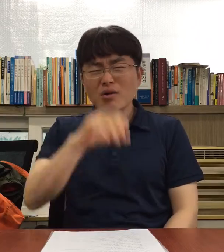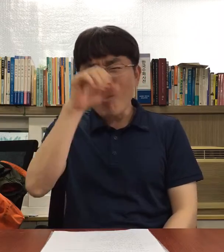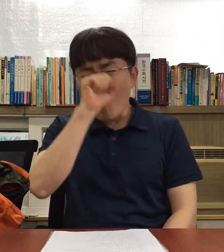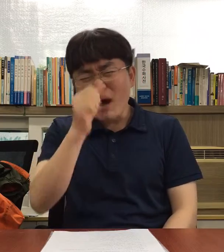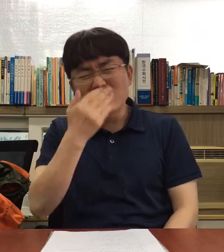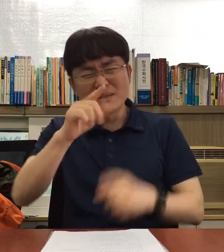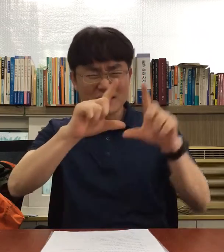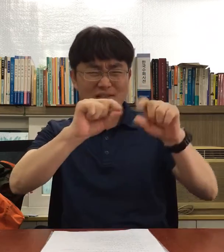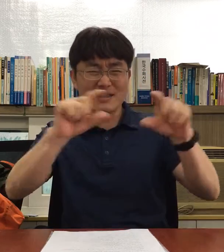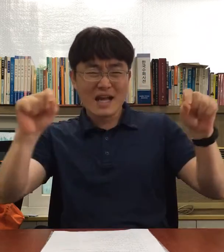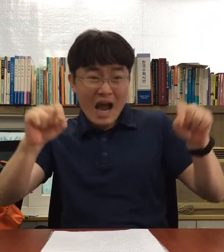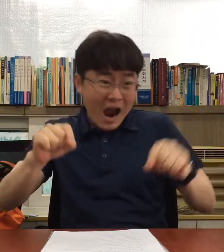좋아하는 음식들을